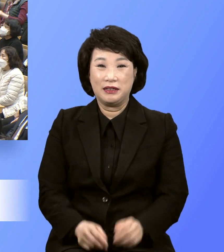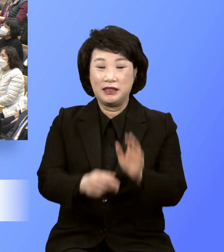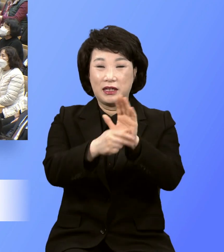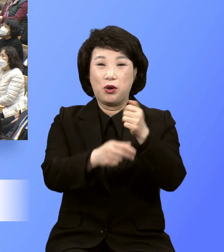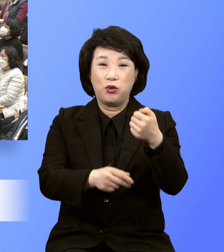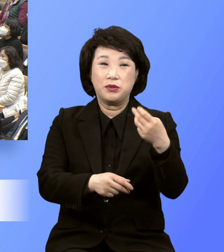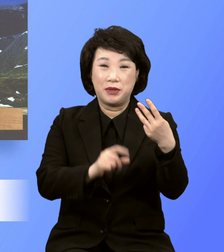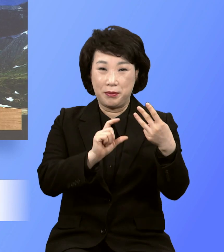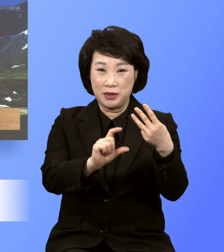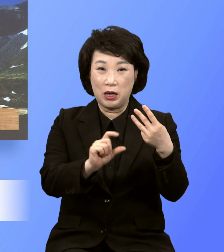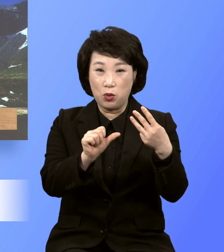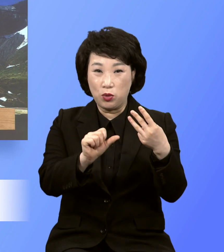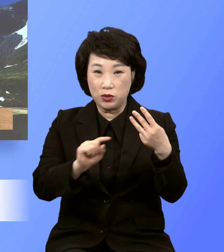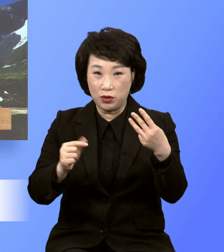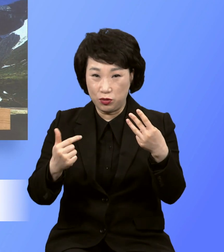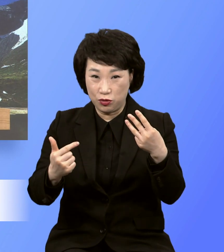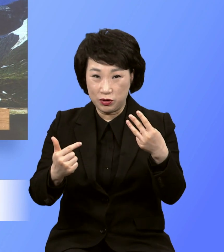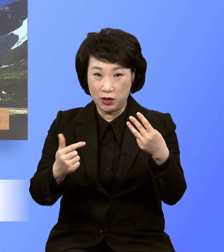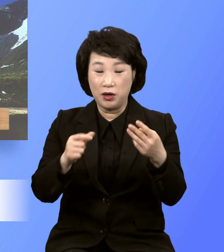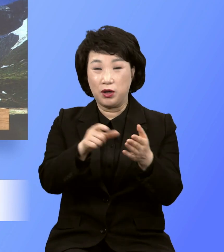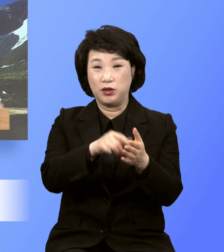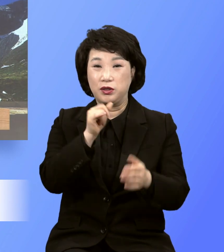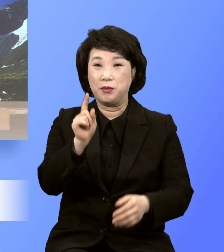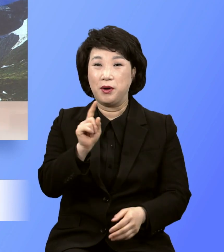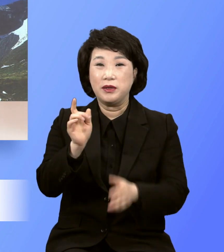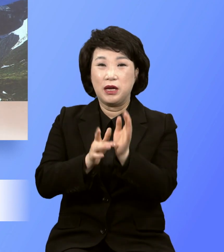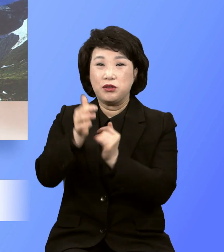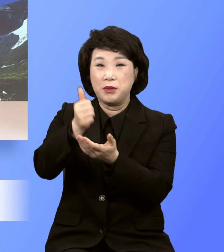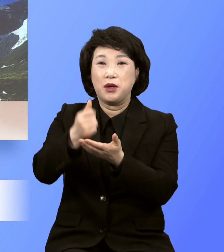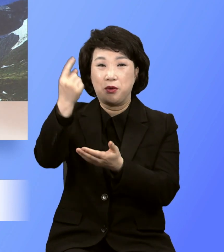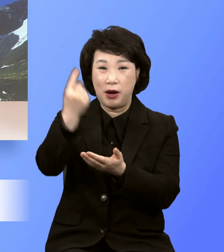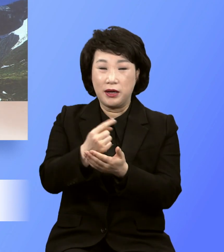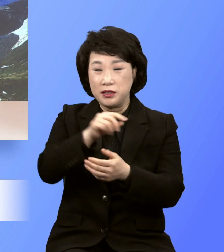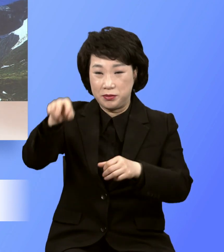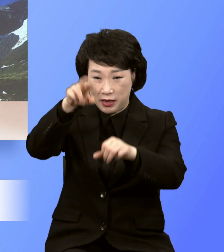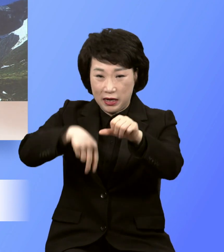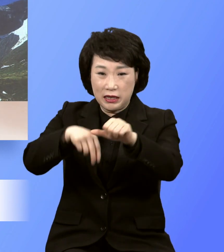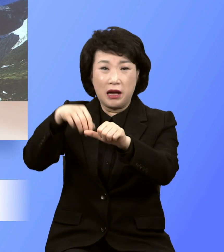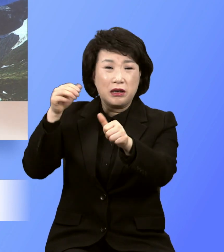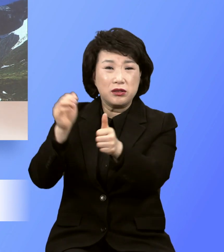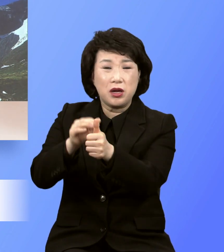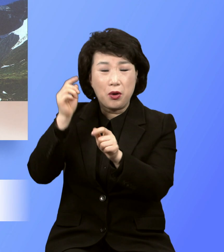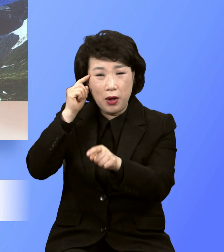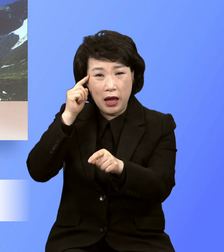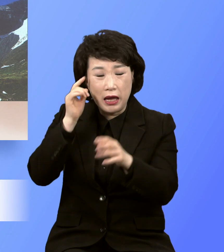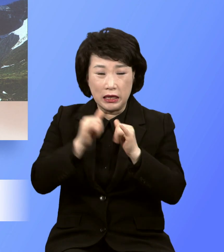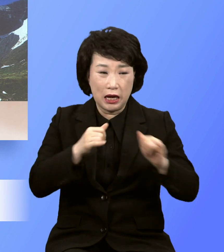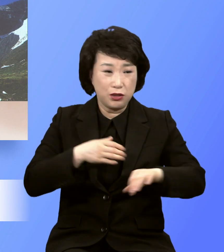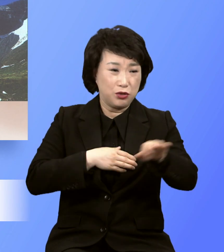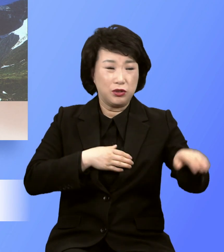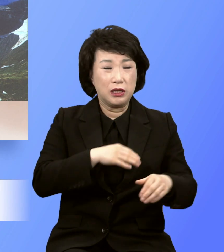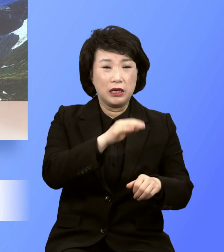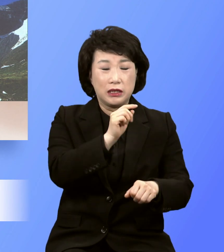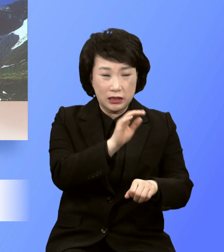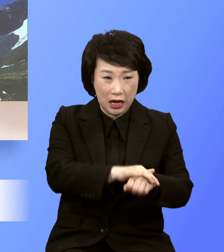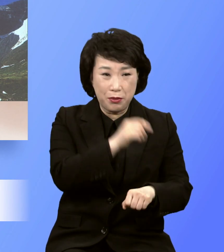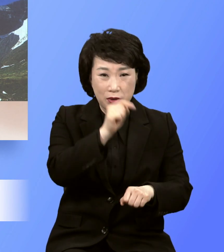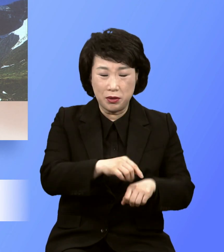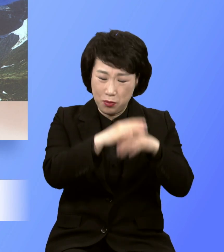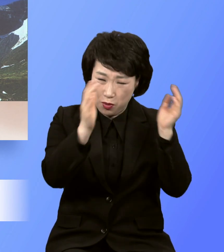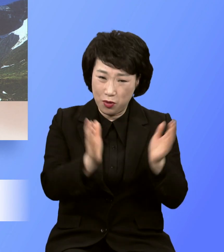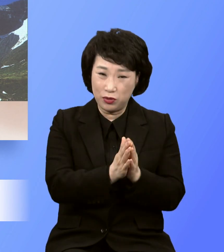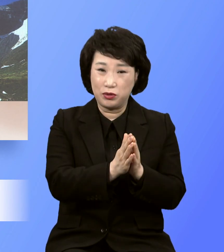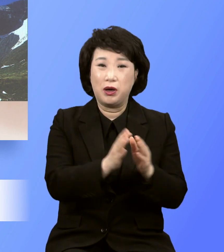이사야서 53장 5절 6절에 그가 찔림은 우리의 결박된 허물을